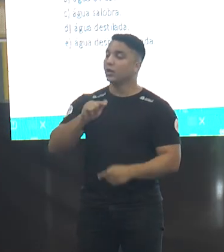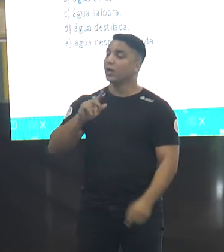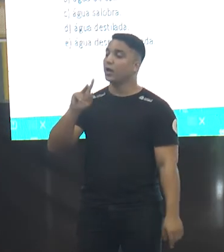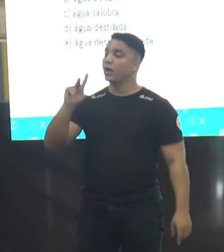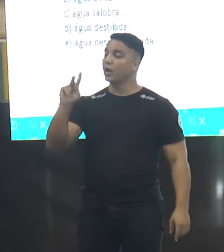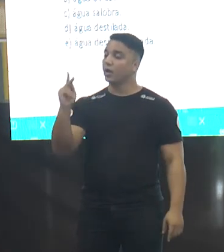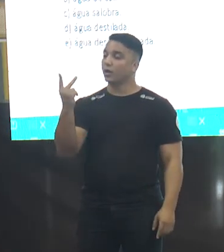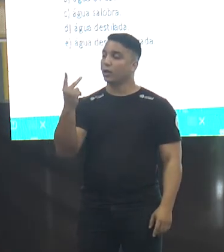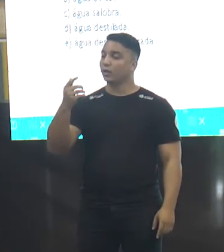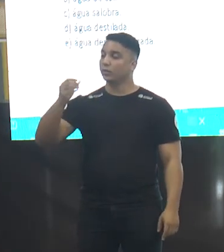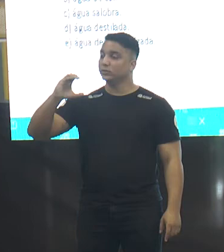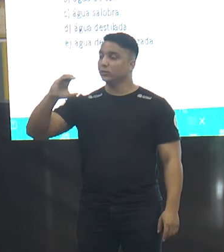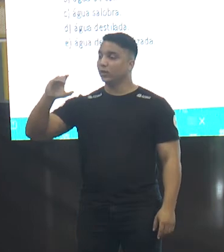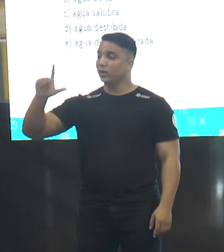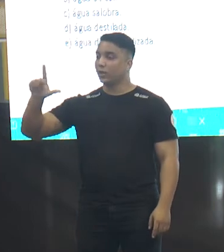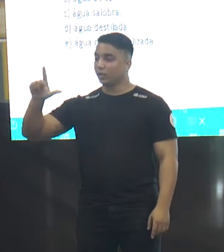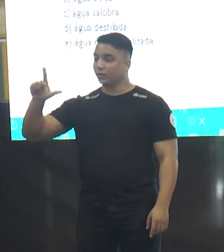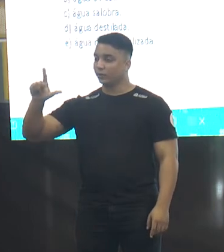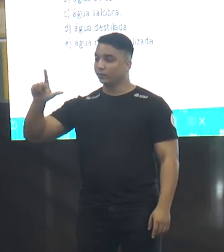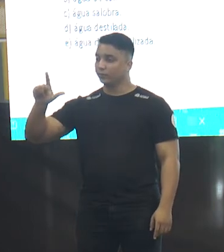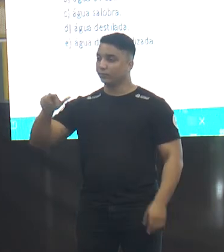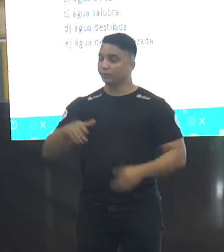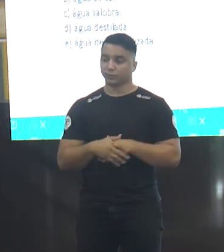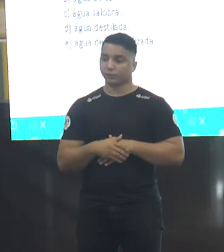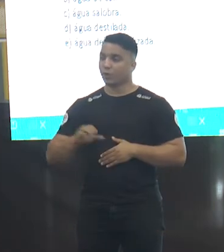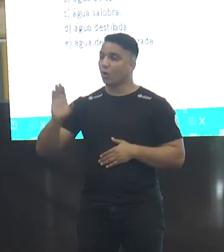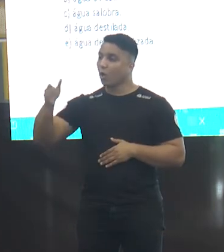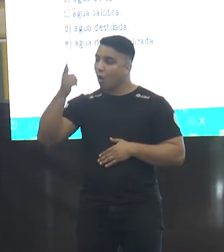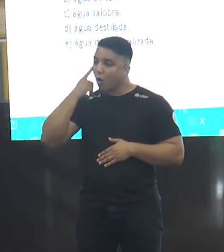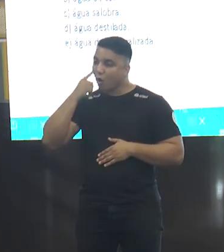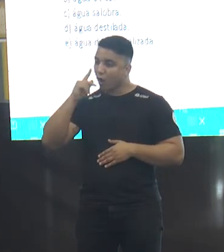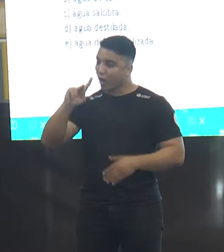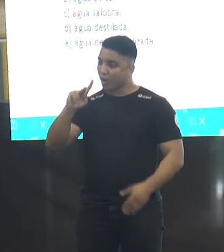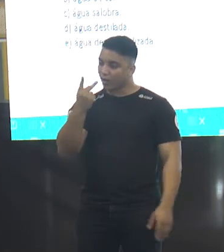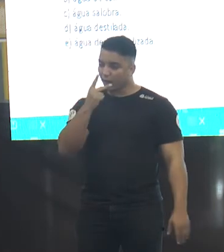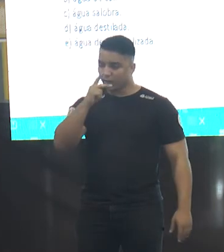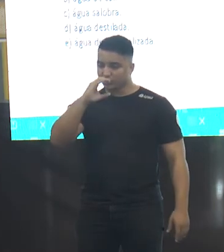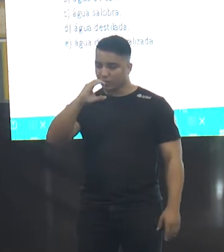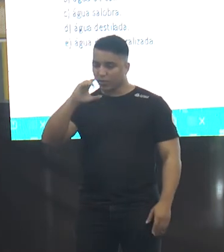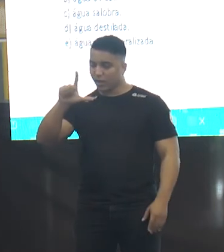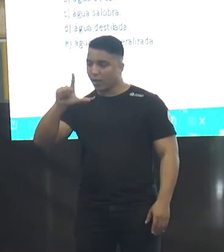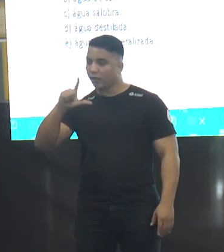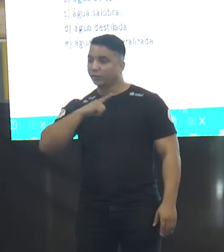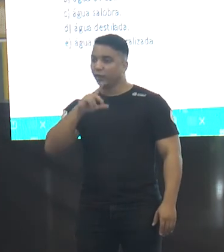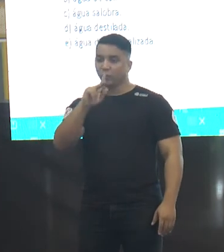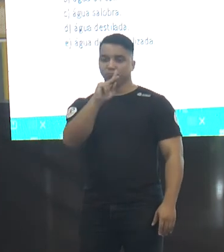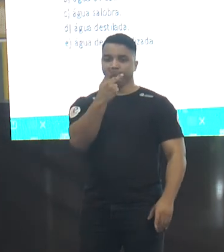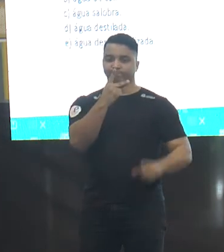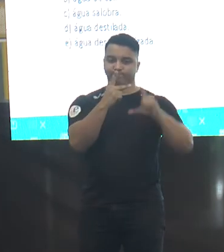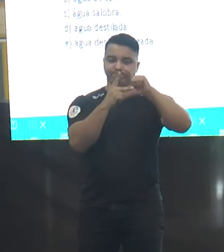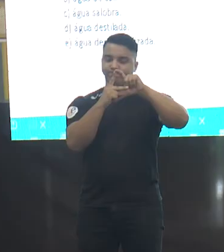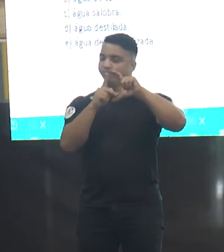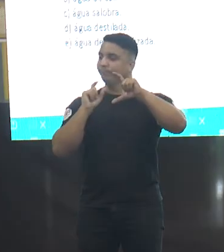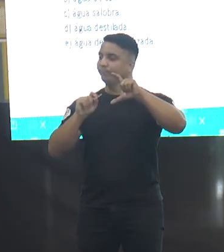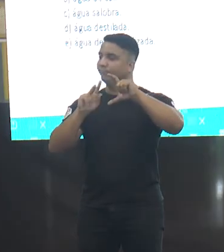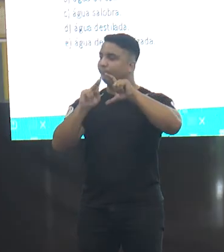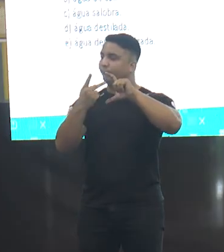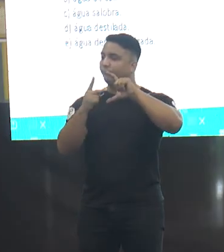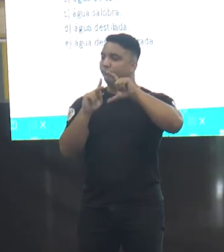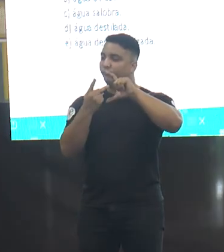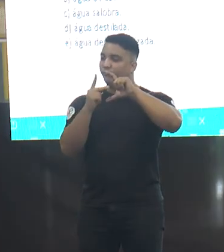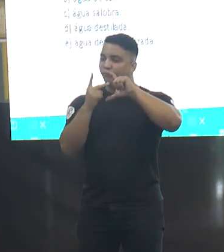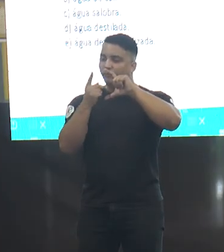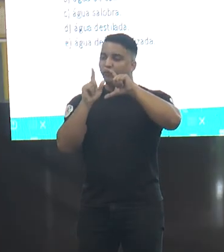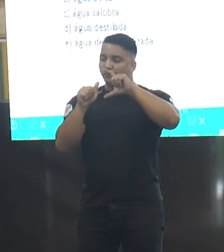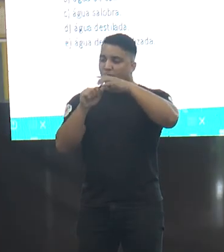HCl. Gente, na hora que você olha HCl, tem um hidrogêniozão logo no começo, não tem aí?